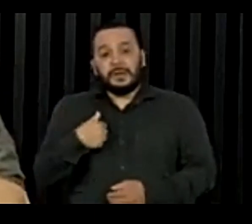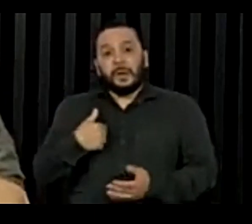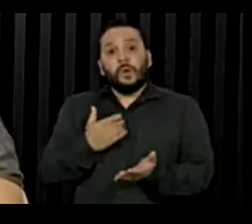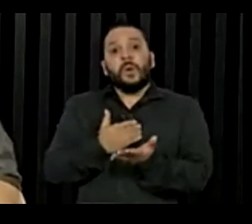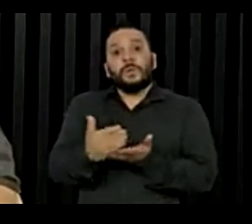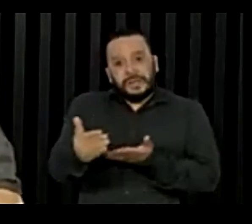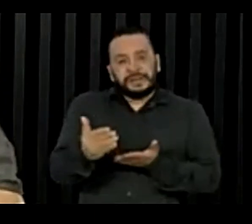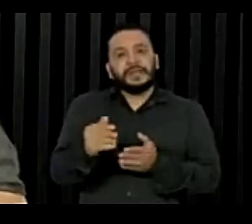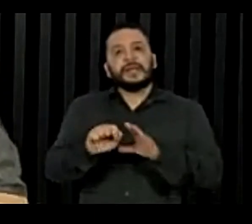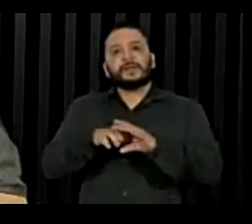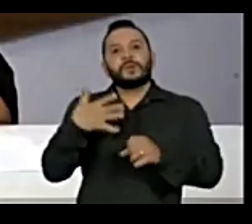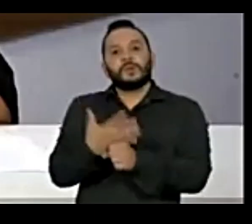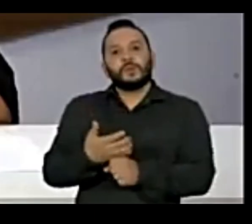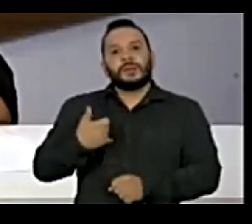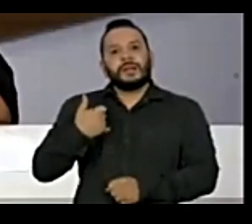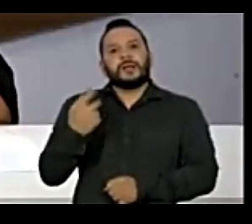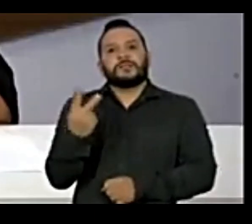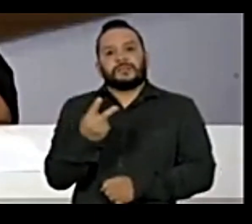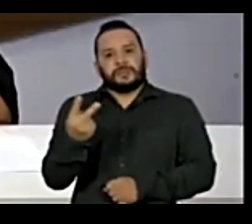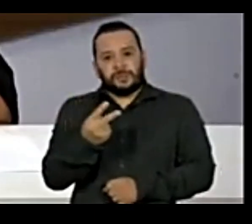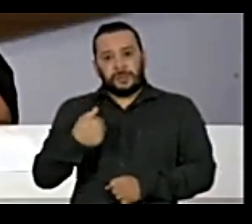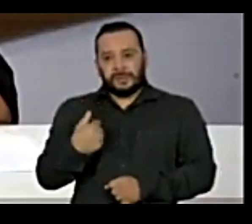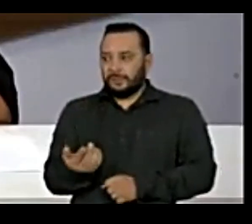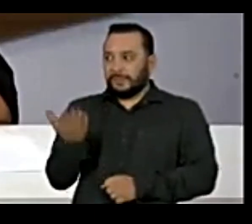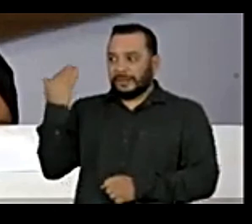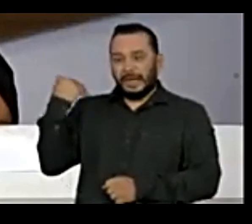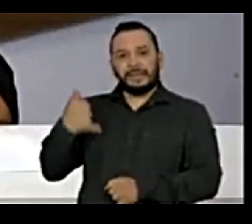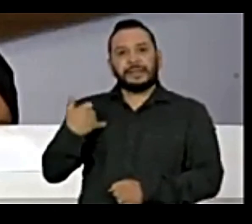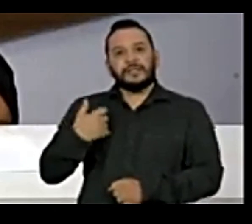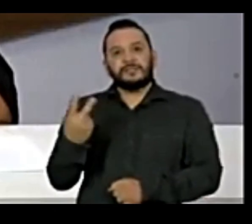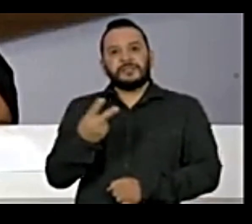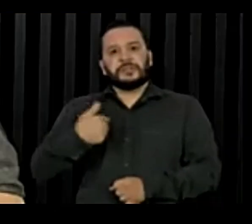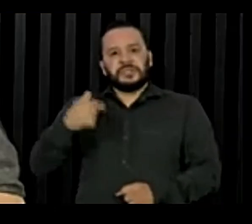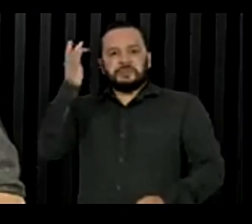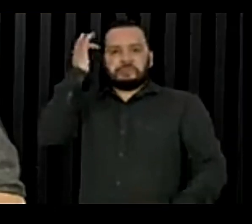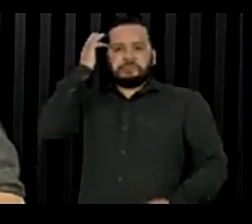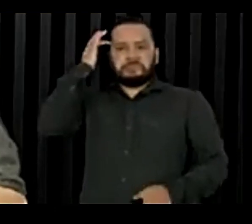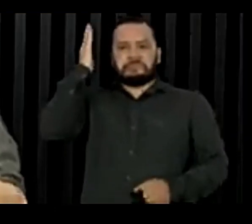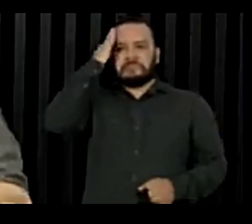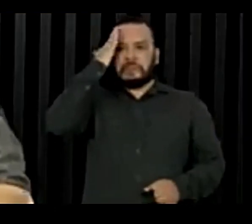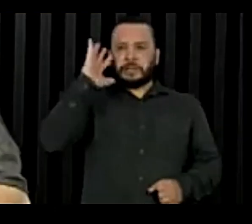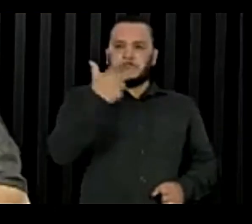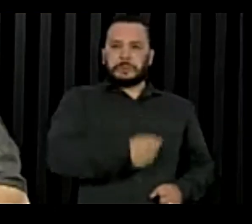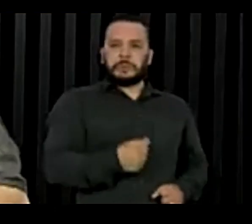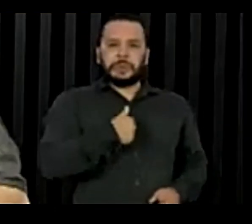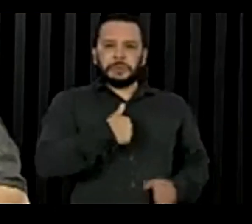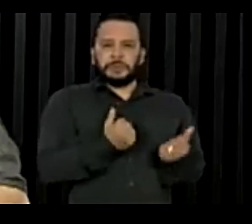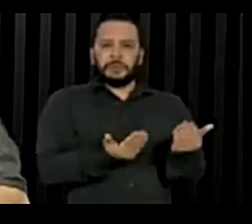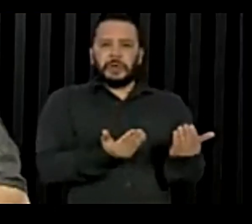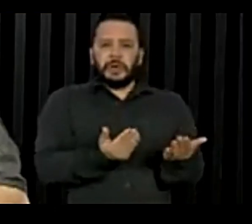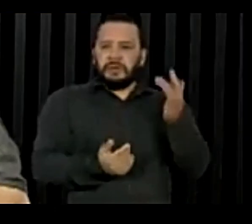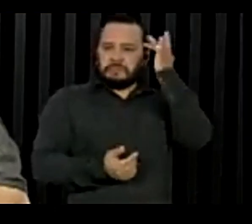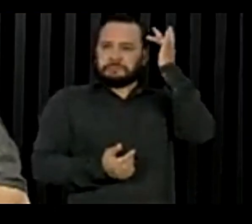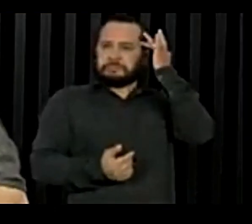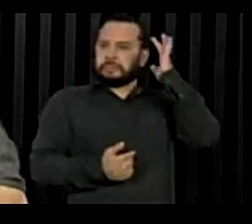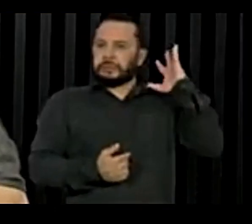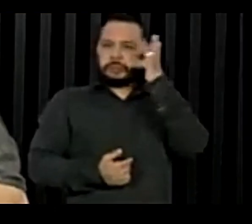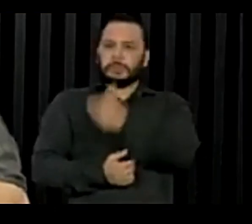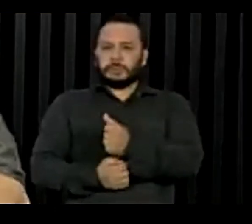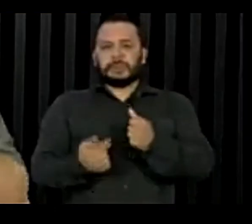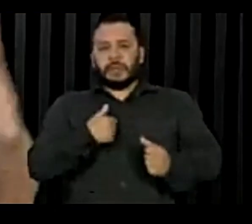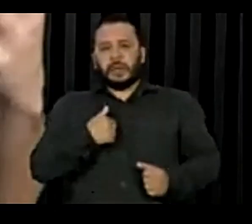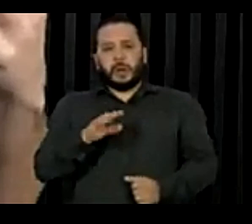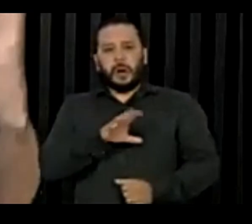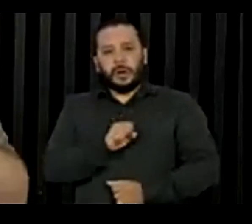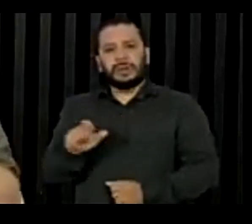no YouTube com 22 anos. E o erro que eu cometi quando era jovem era o de achar que sabia tudo. Quando a gente é jovem, a gente começa a ficar apaixonado por literatura,